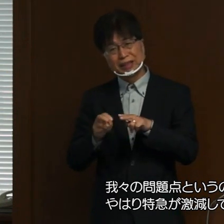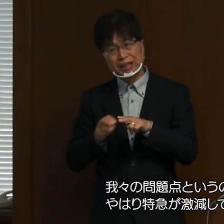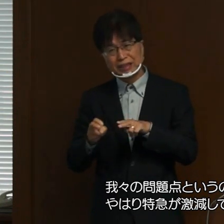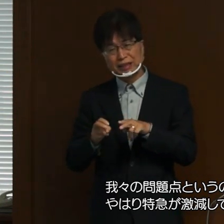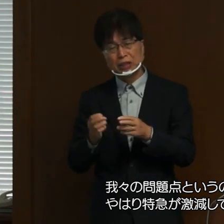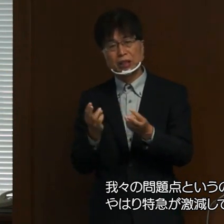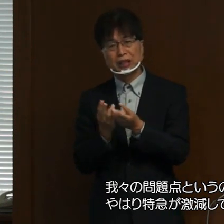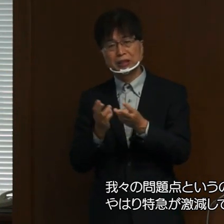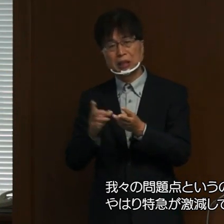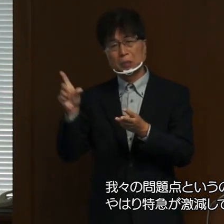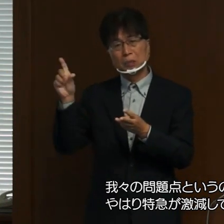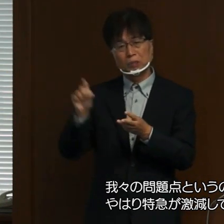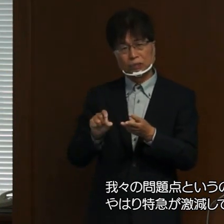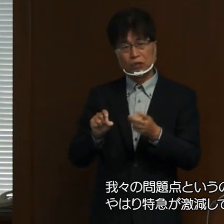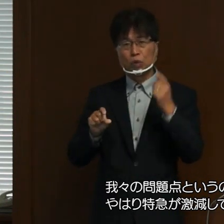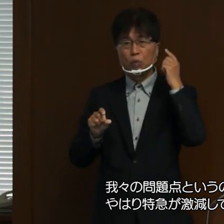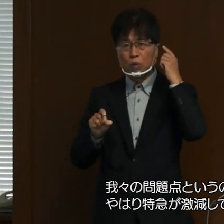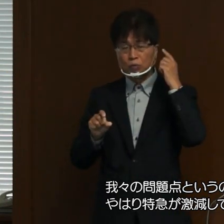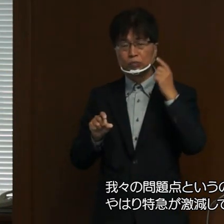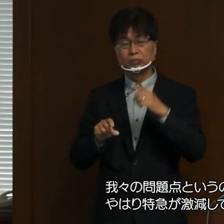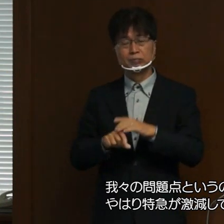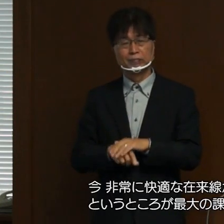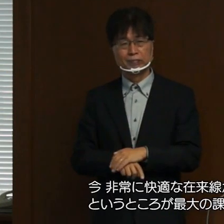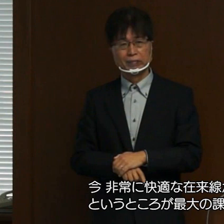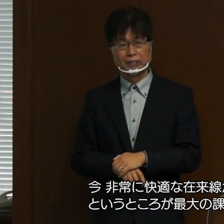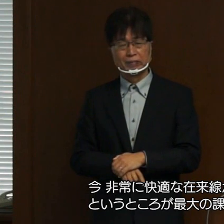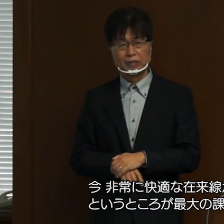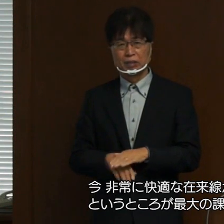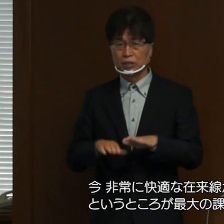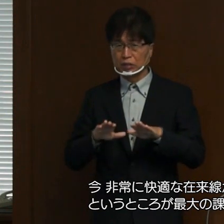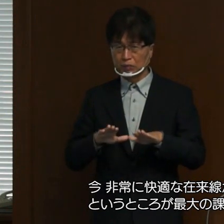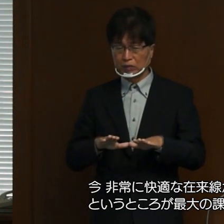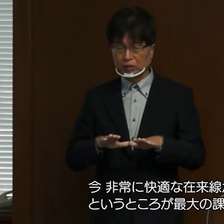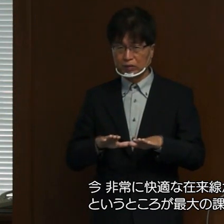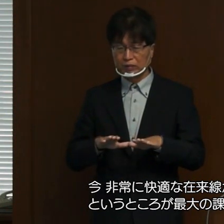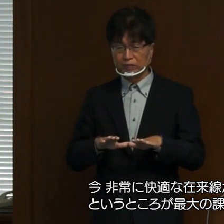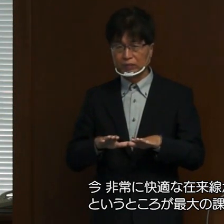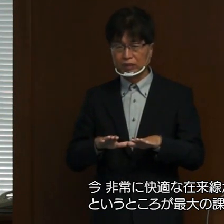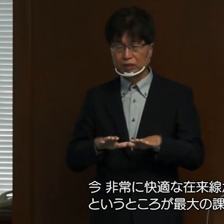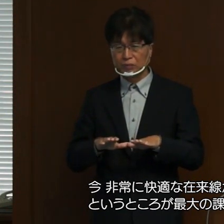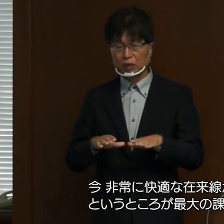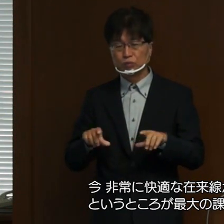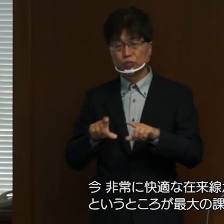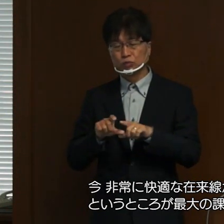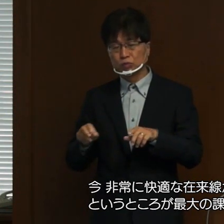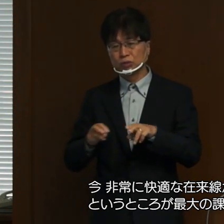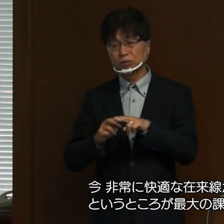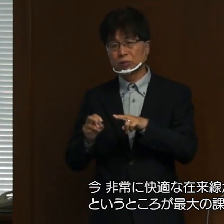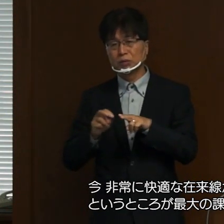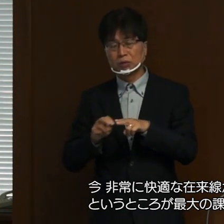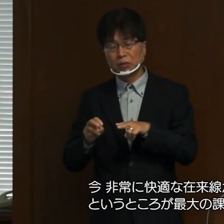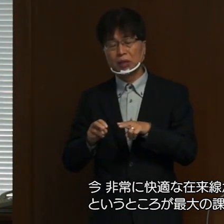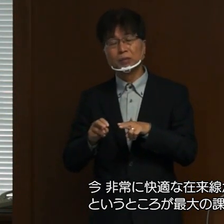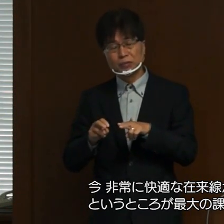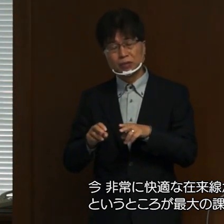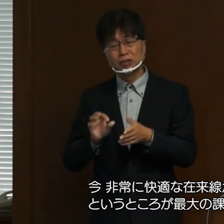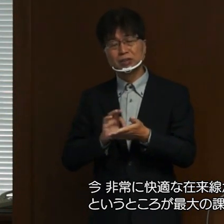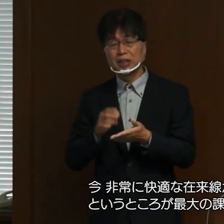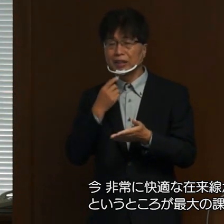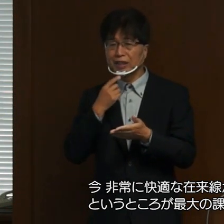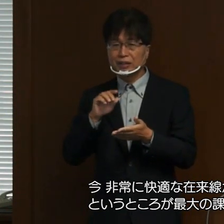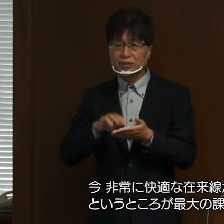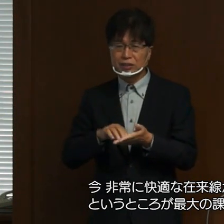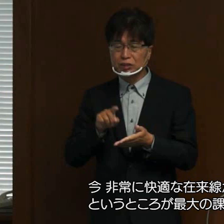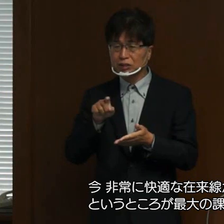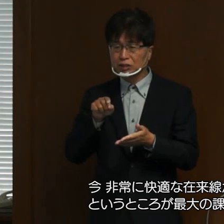うと思っていて、ですからその今非常に快適な在来線というものがどうなってしまうのか